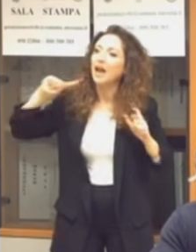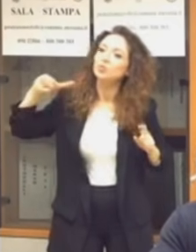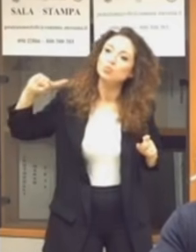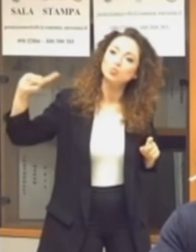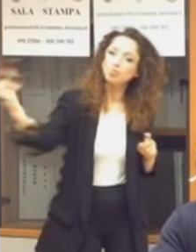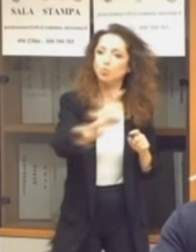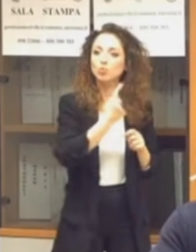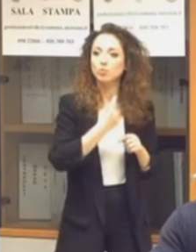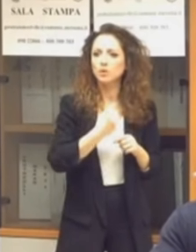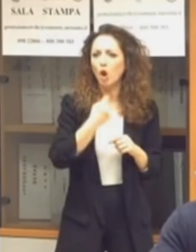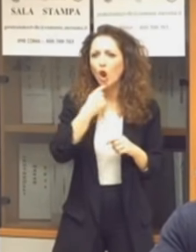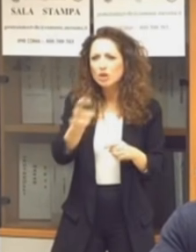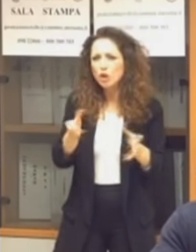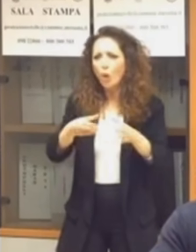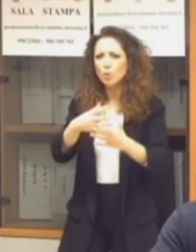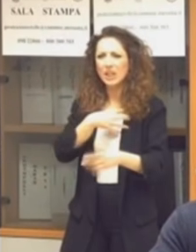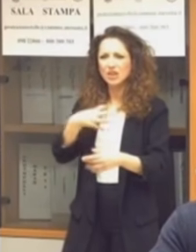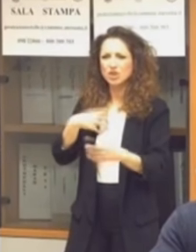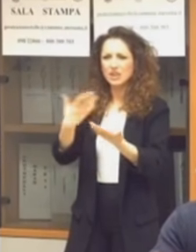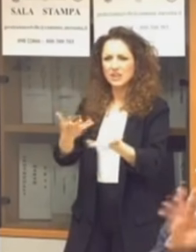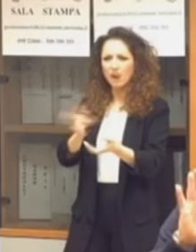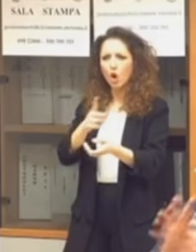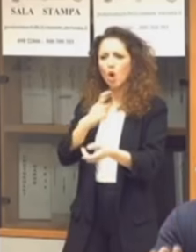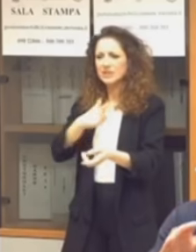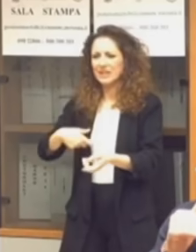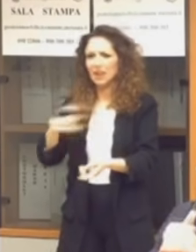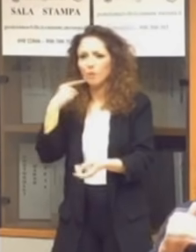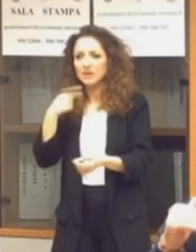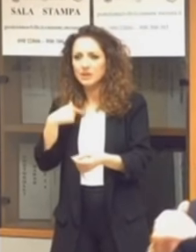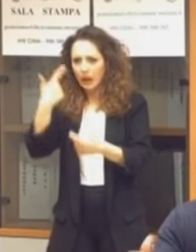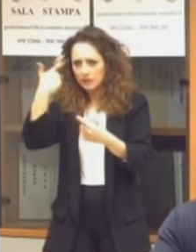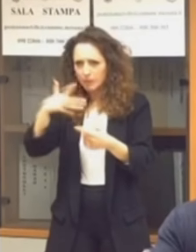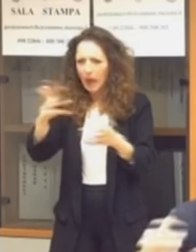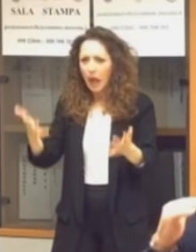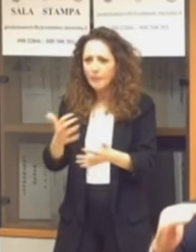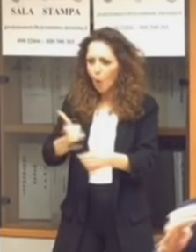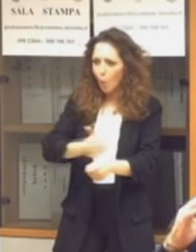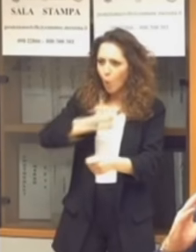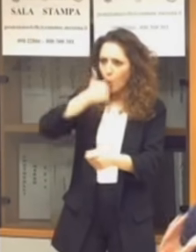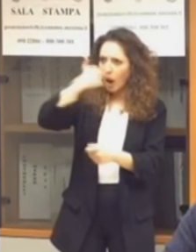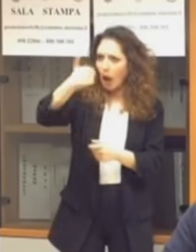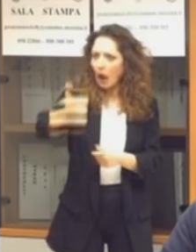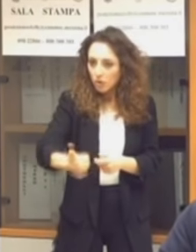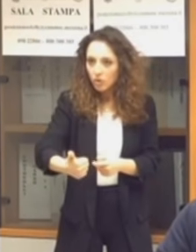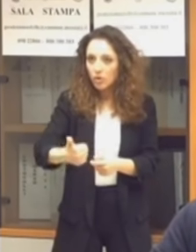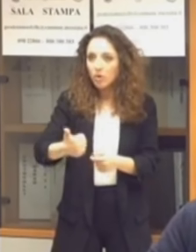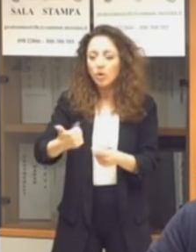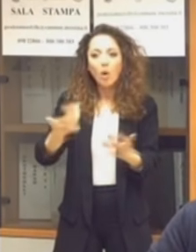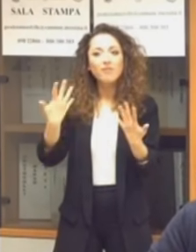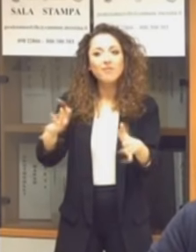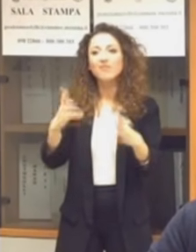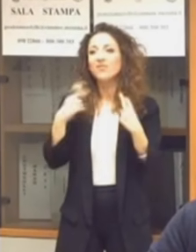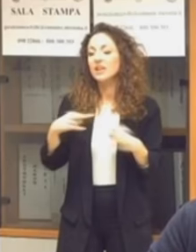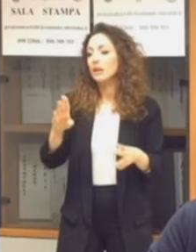abituare, lo dice la comunità scientifica, non lo dice il sindaco di Messina. Sappiate che per almeno un anno la nostra vita è cambiata.